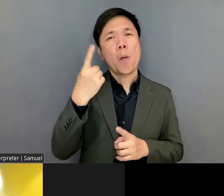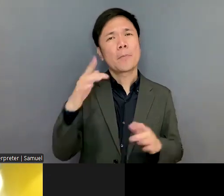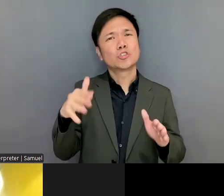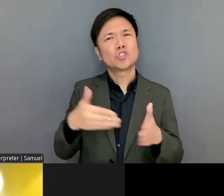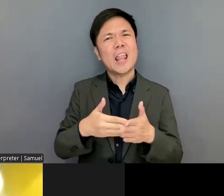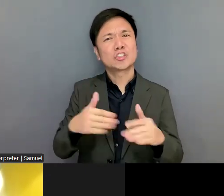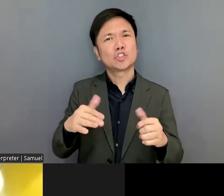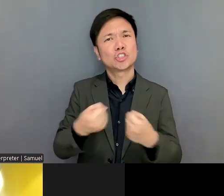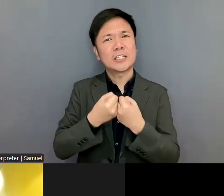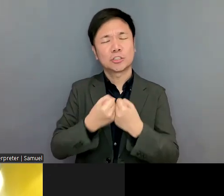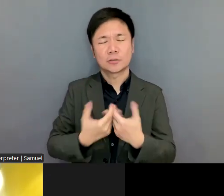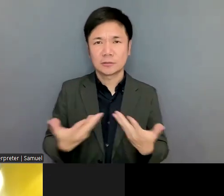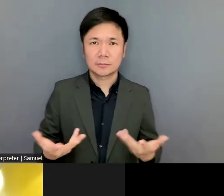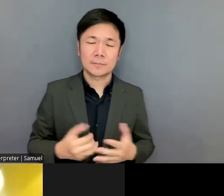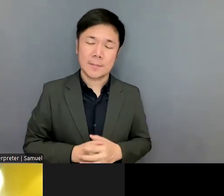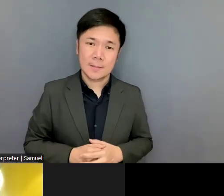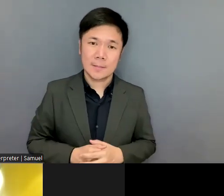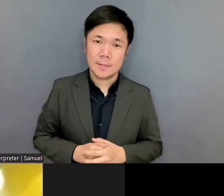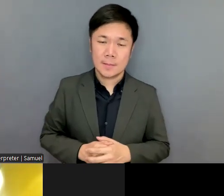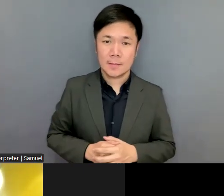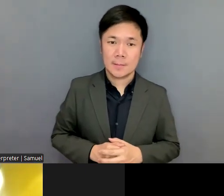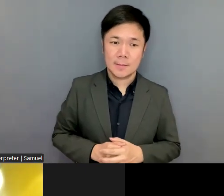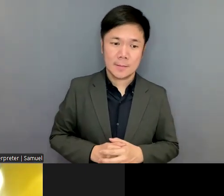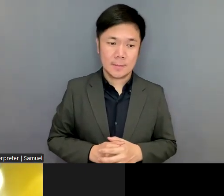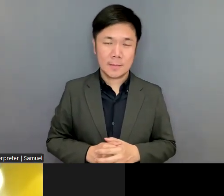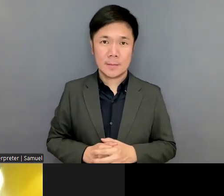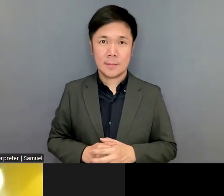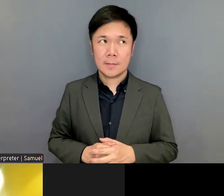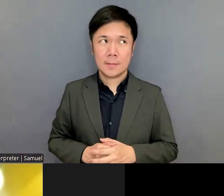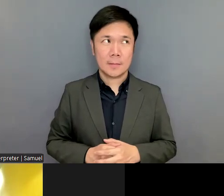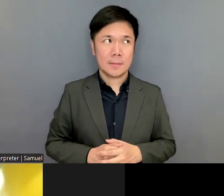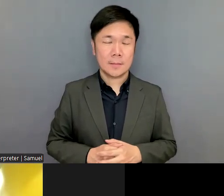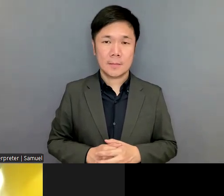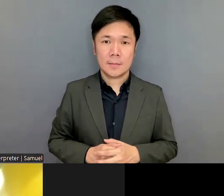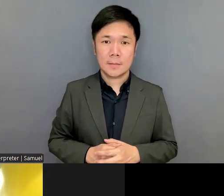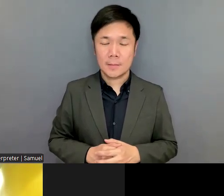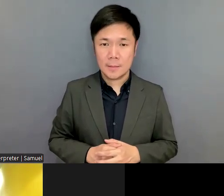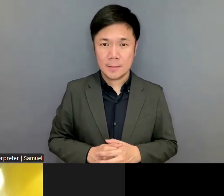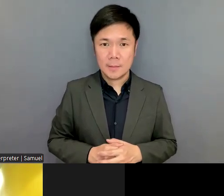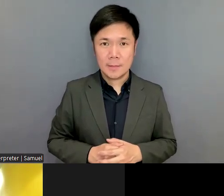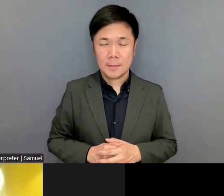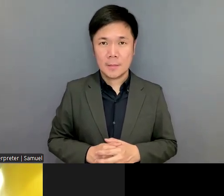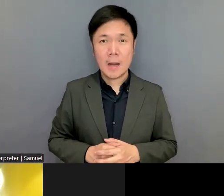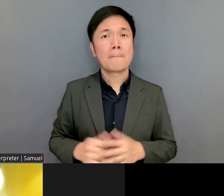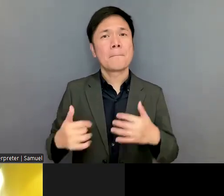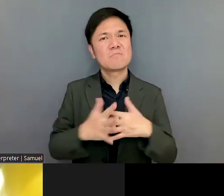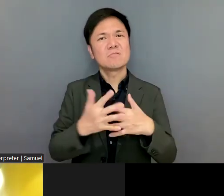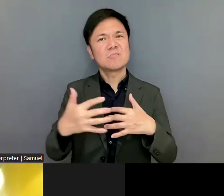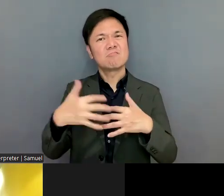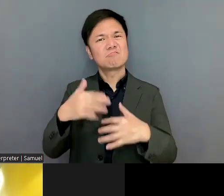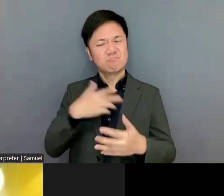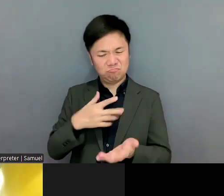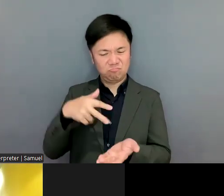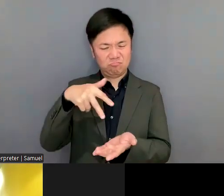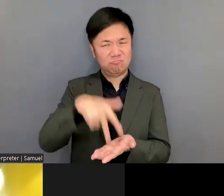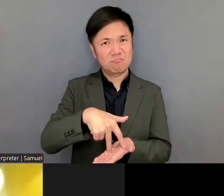autodeterminación, principalmente de los is pueblos indígenas, free y que precisamente por este self-determination of autogobierno que indigenous nos rige people a with la mayoría de disabilities. los pueblos